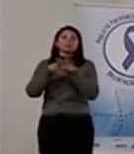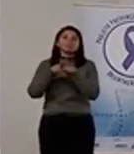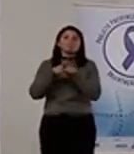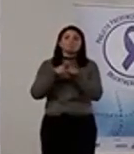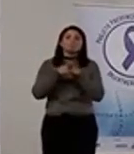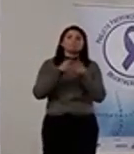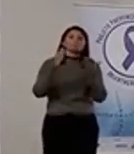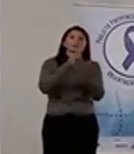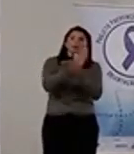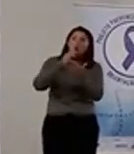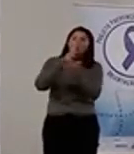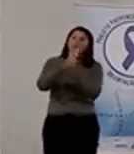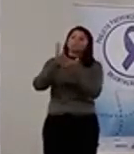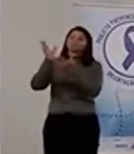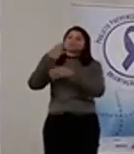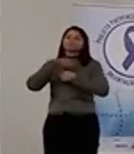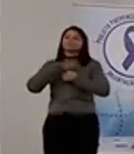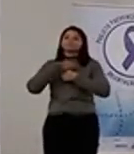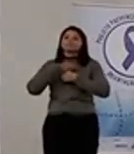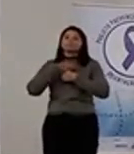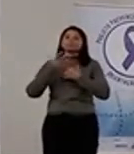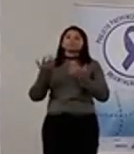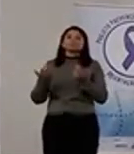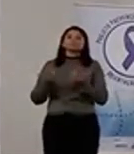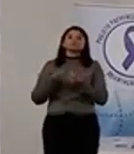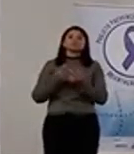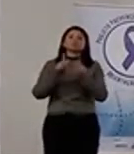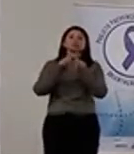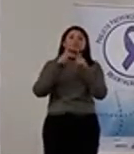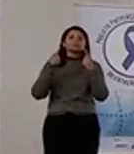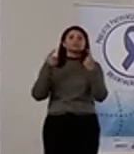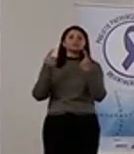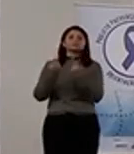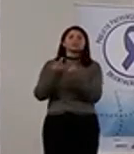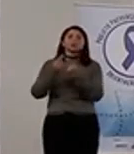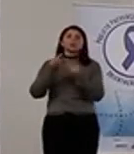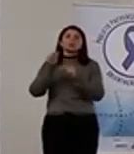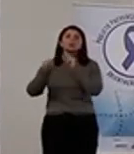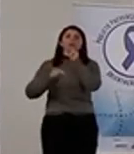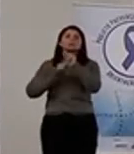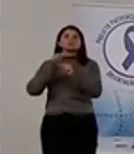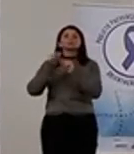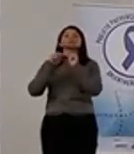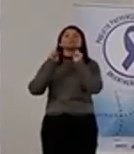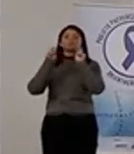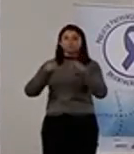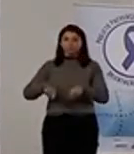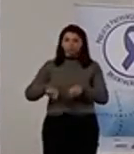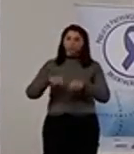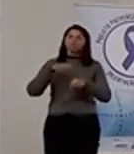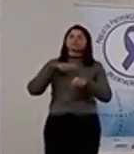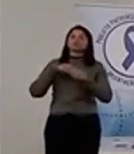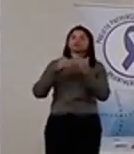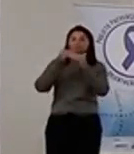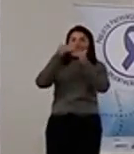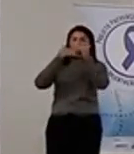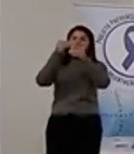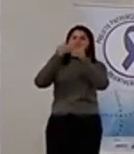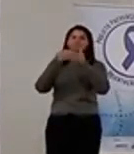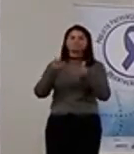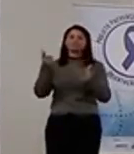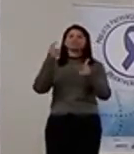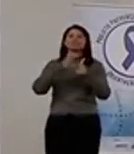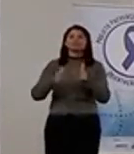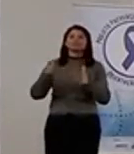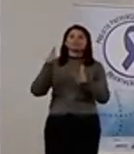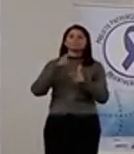Algumas situações como gemelaridade pode levar a malformação. Eu sei que todo mundo acha lindo